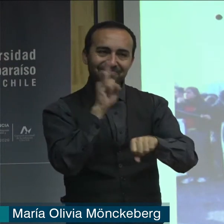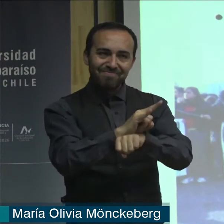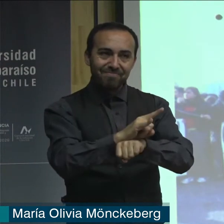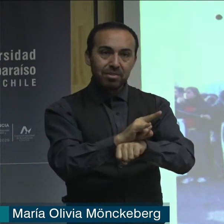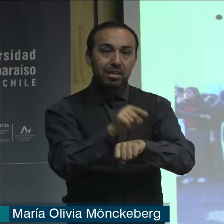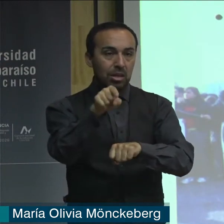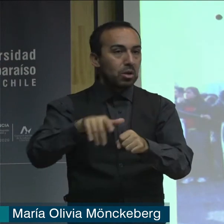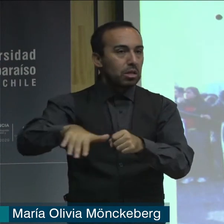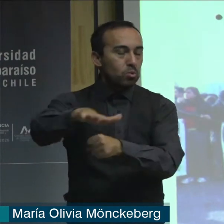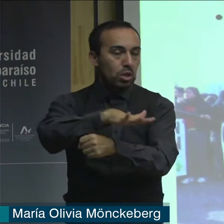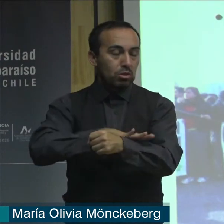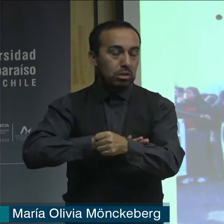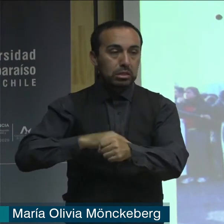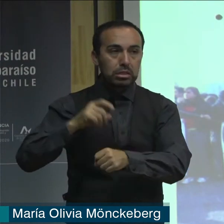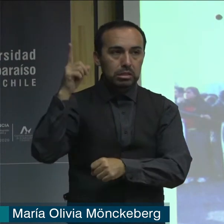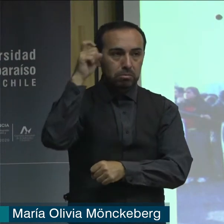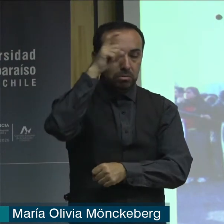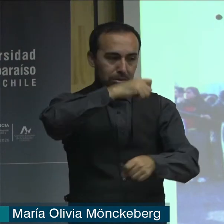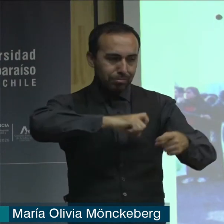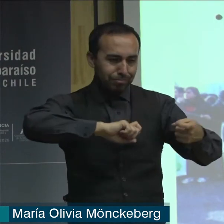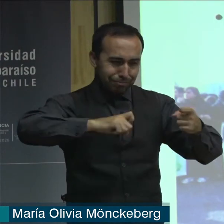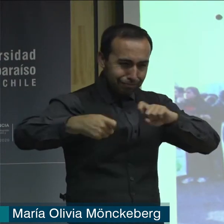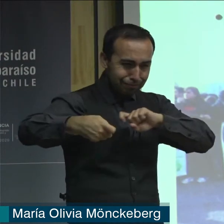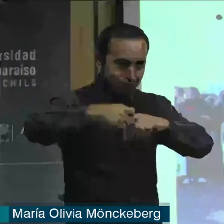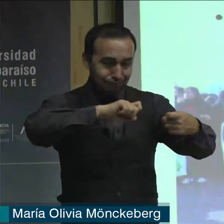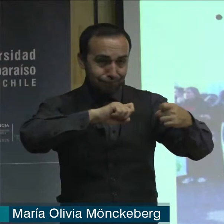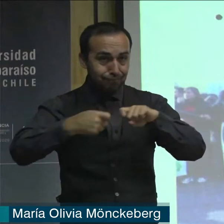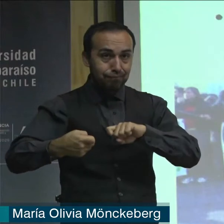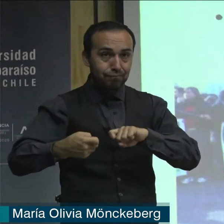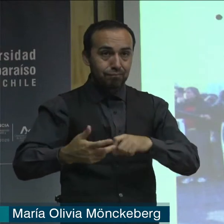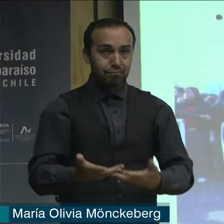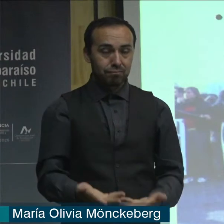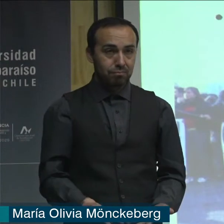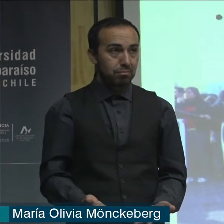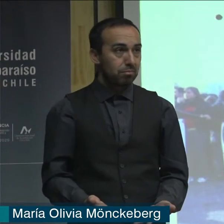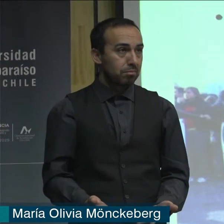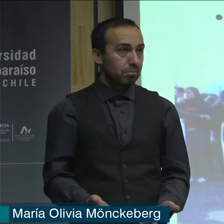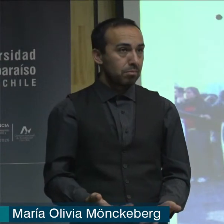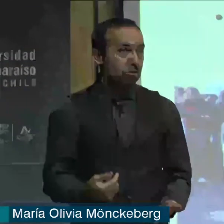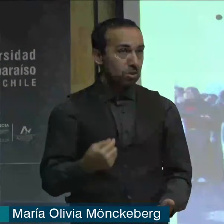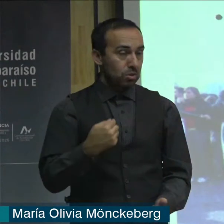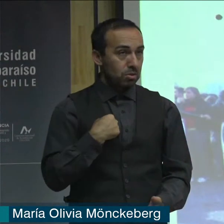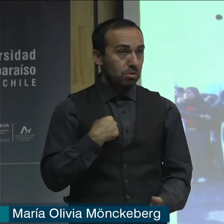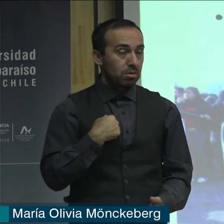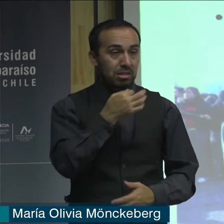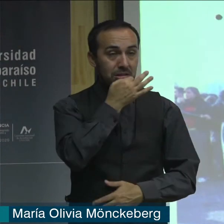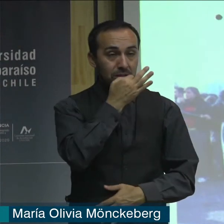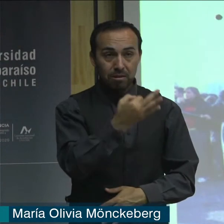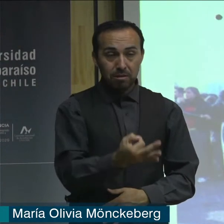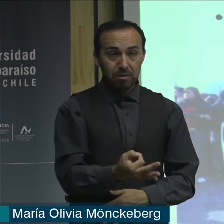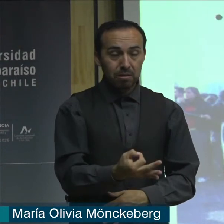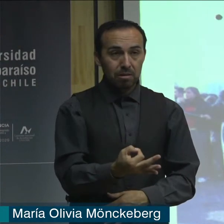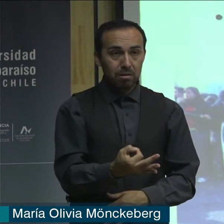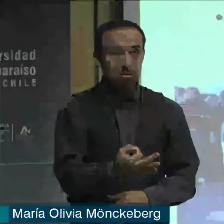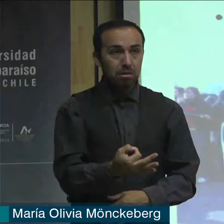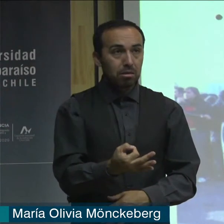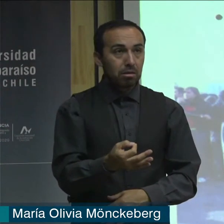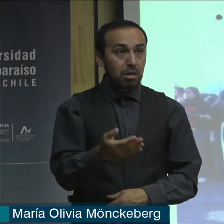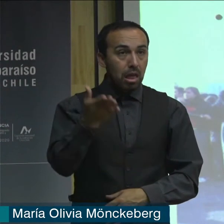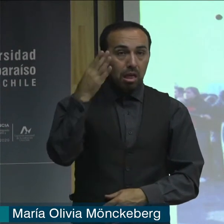situación muy caótica Por eso digo que que sin eso